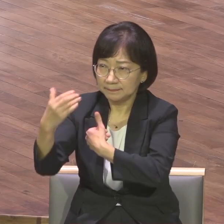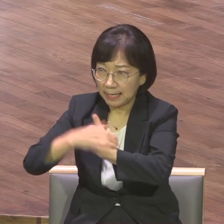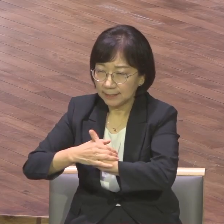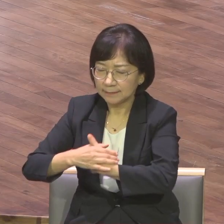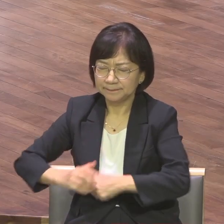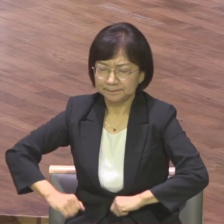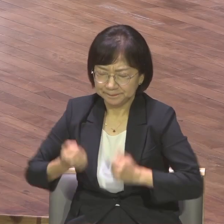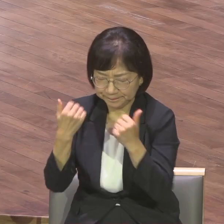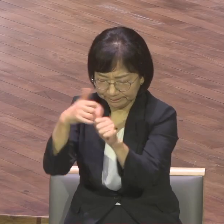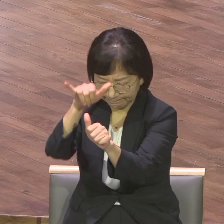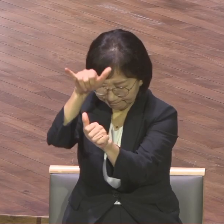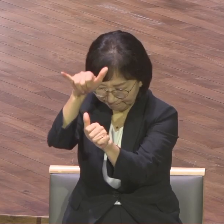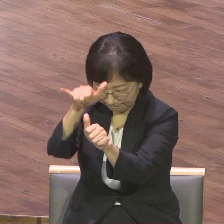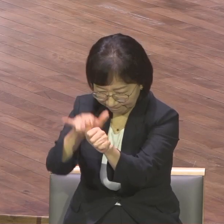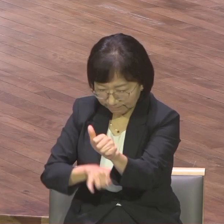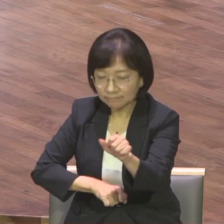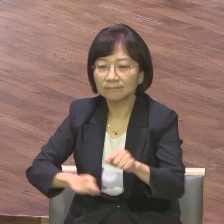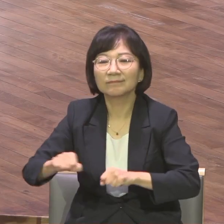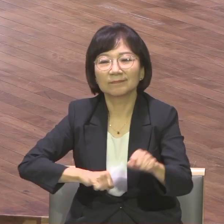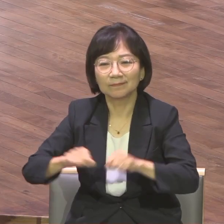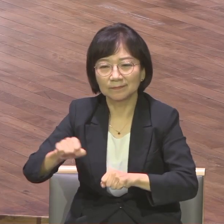거예요.